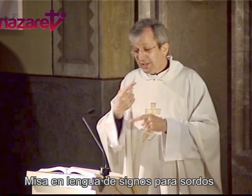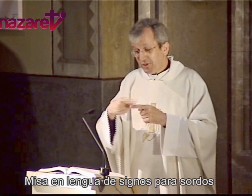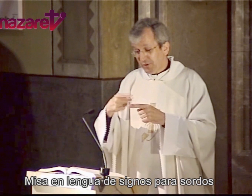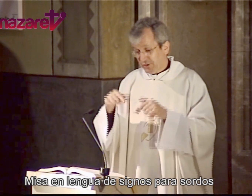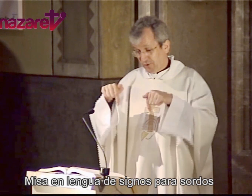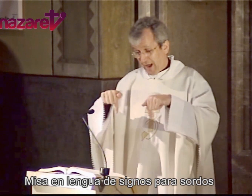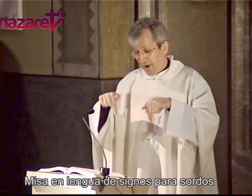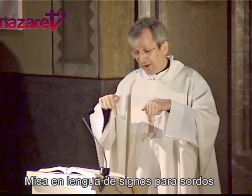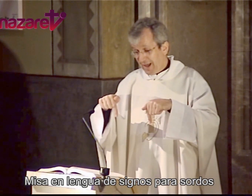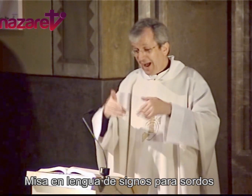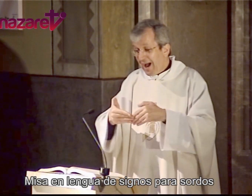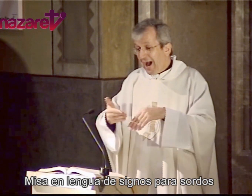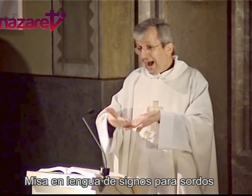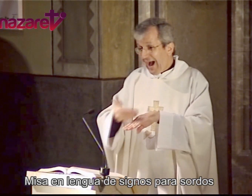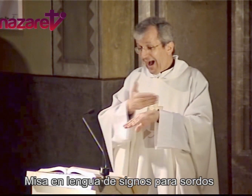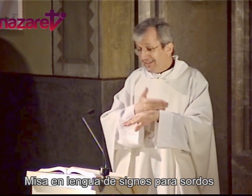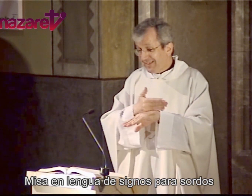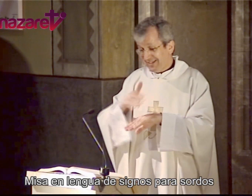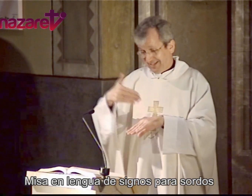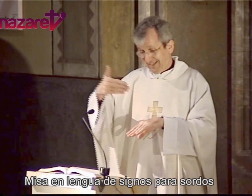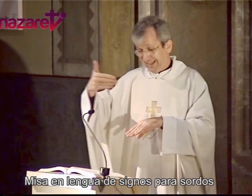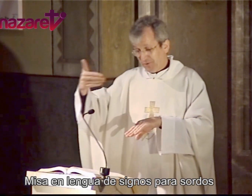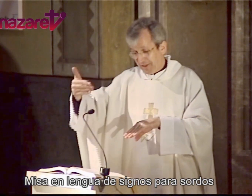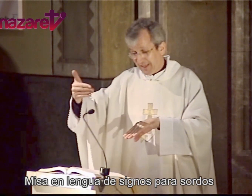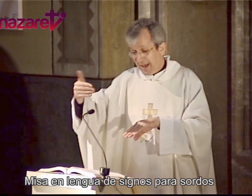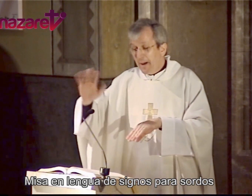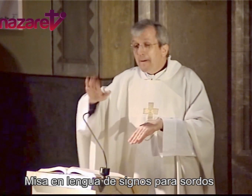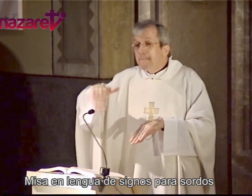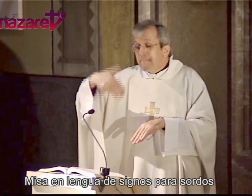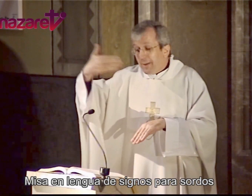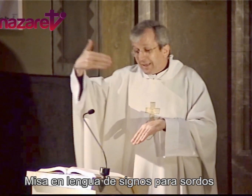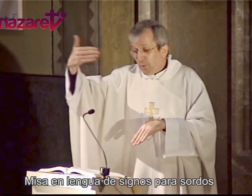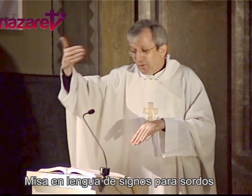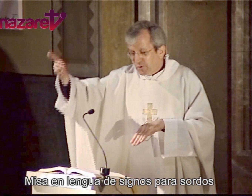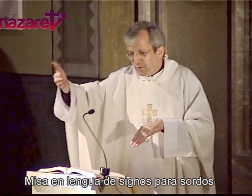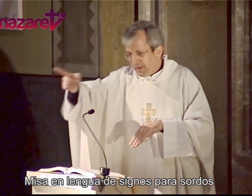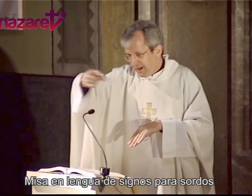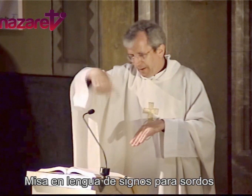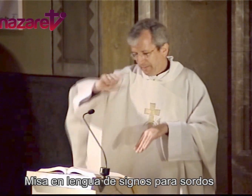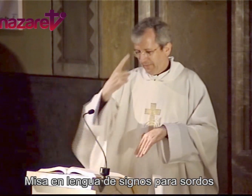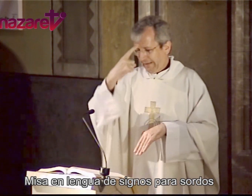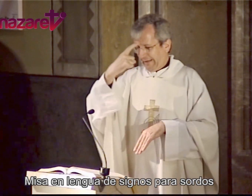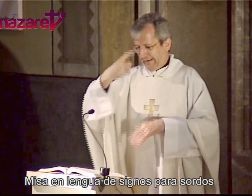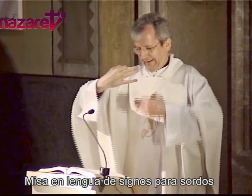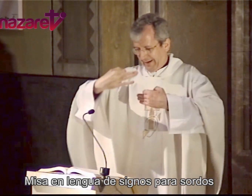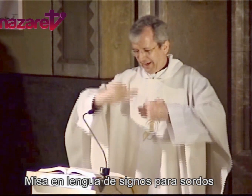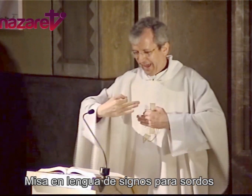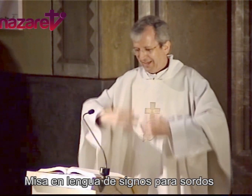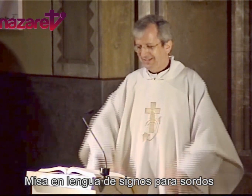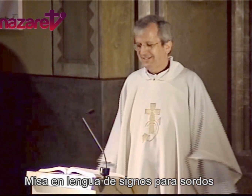he dicho esto ahora, antes de que suceda Para que cuando suceda, creáis